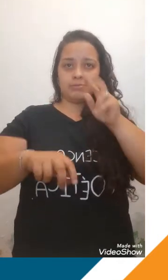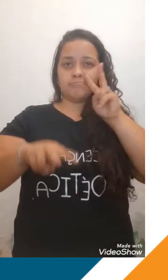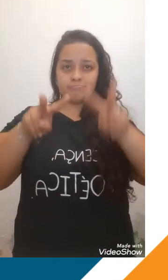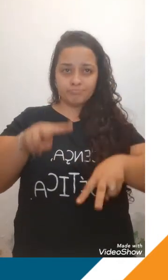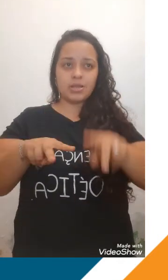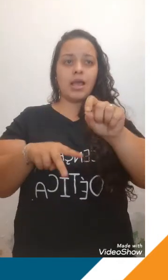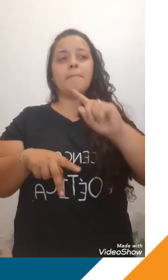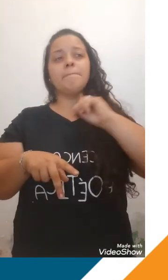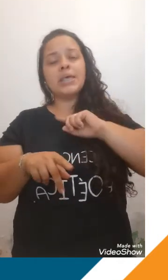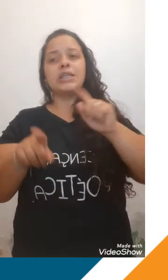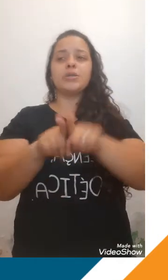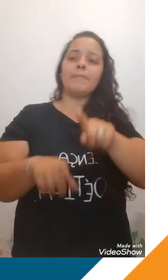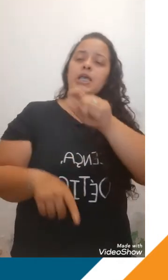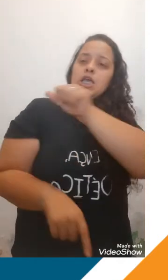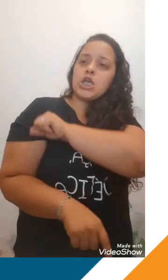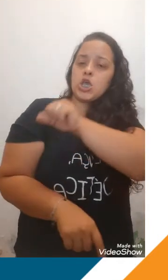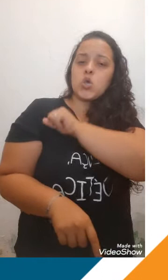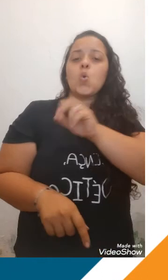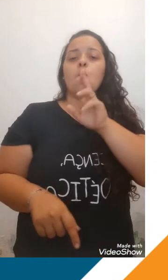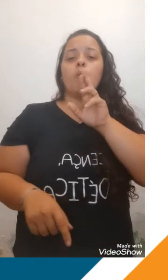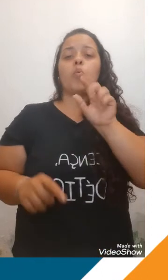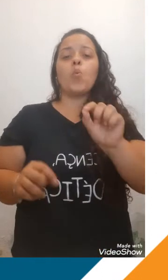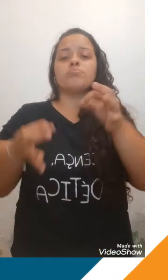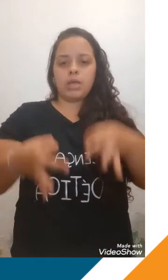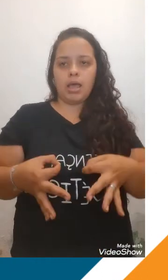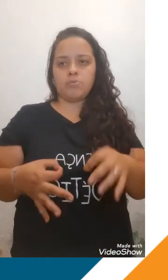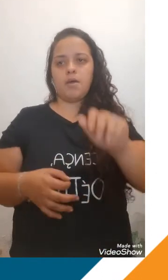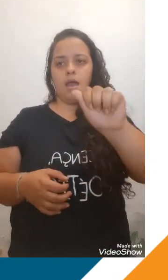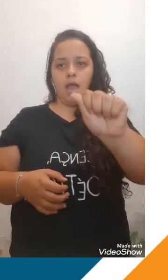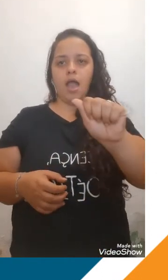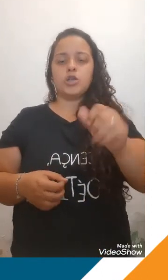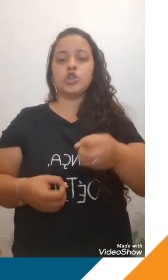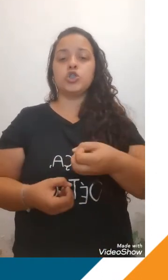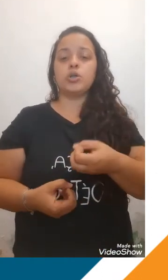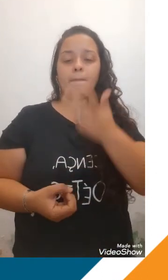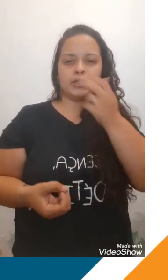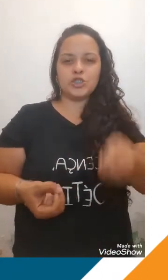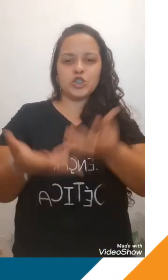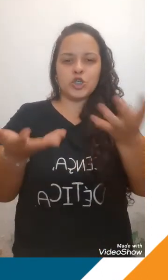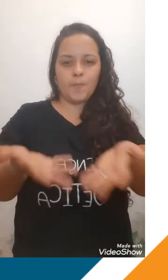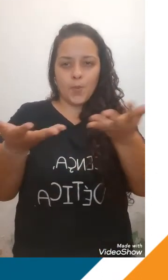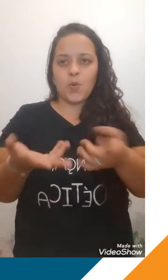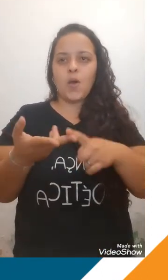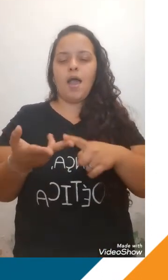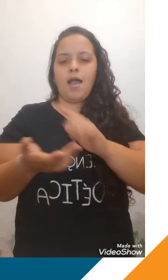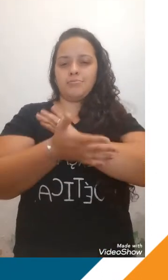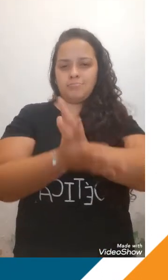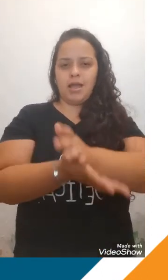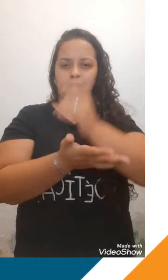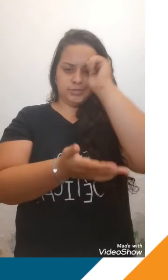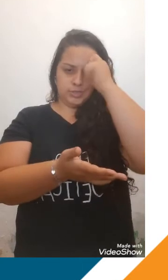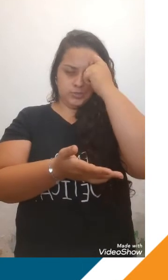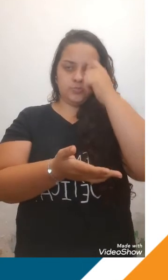descritos em Minas Gerais e no Rio de Janeiro revela. Então vamos lá. A letra A fala sobre estímulos ao racismo. Gente, essa